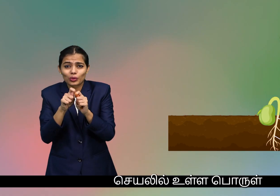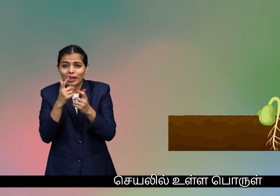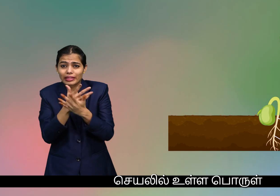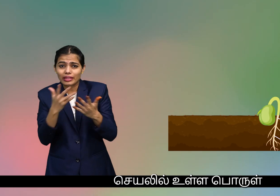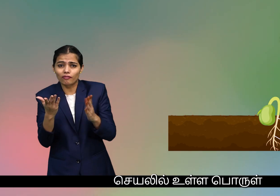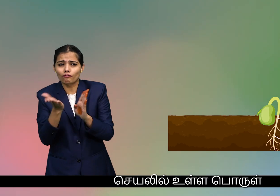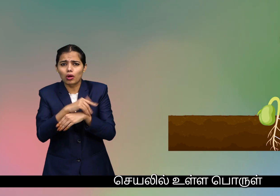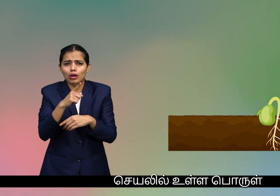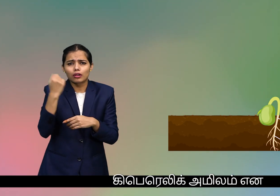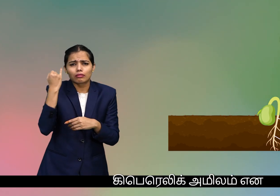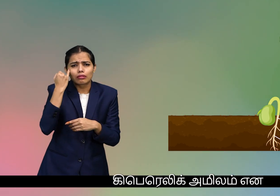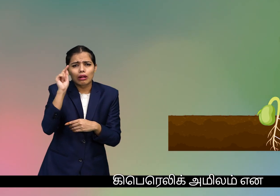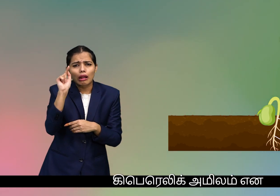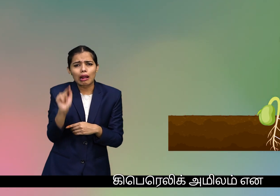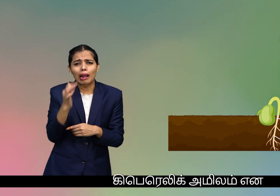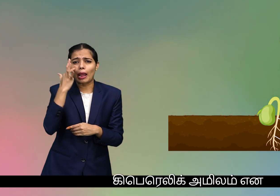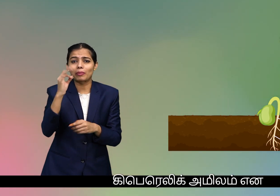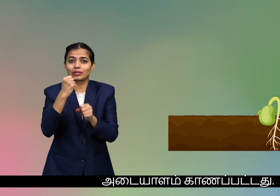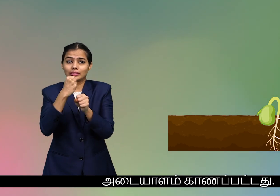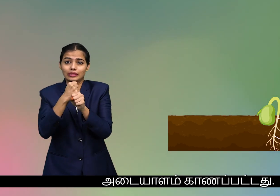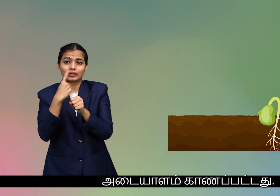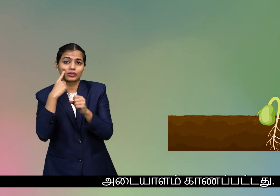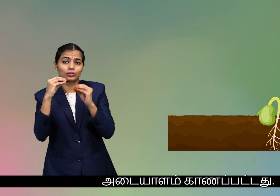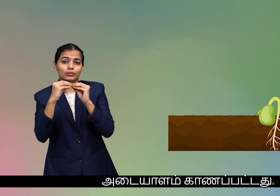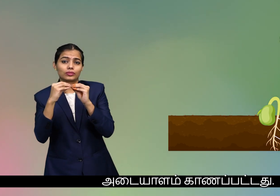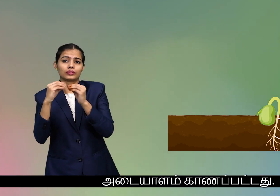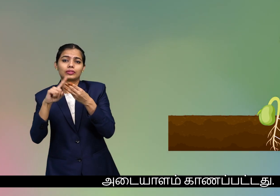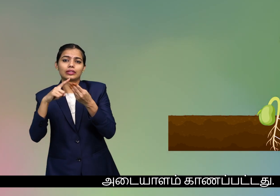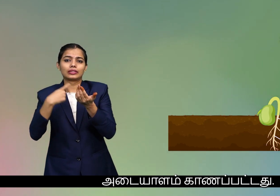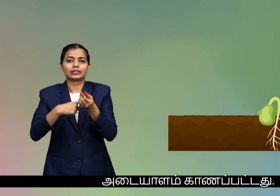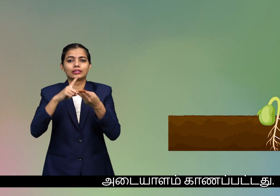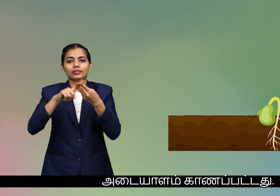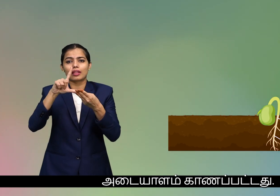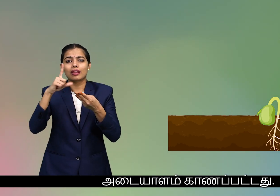செயலில் உள்ள பொருள் கிப்ரலிக் அமிலம் என அடையாளம் காணப்பட்டது.